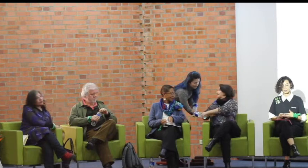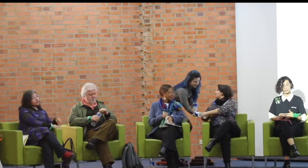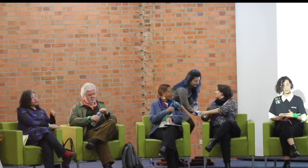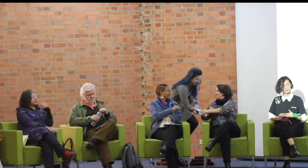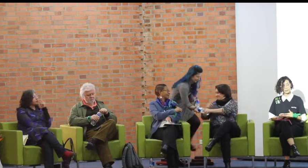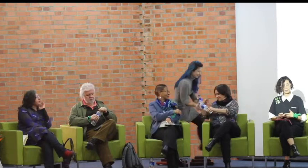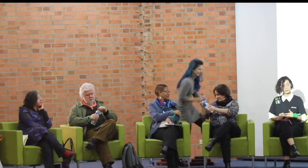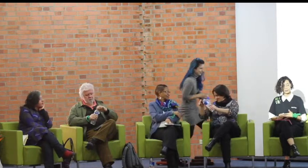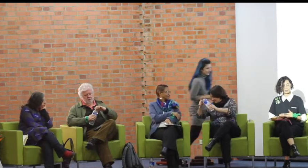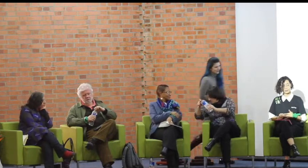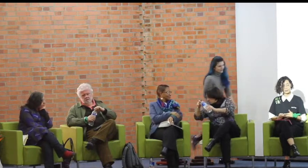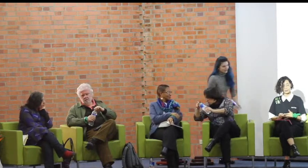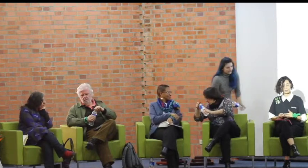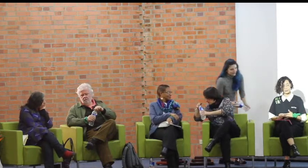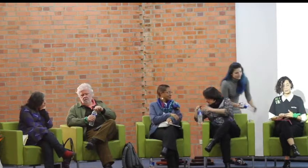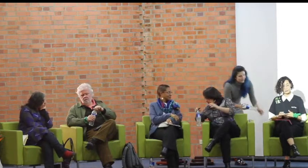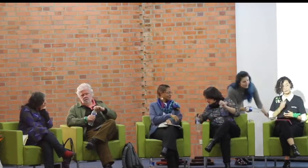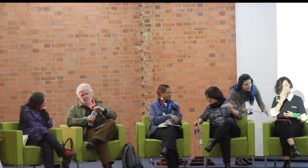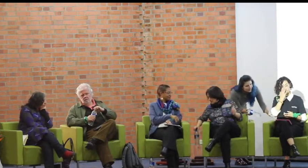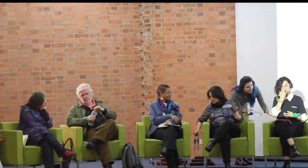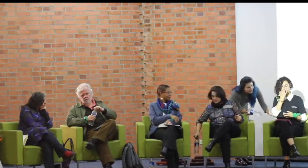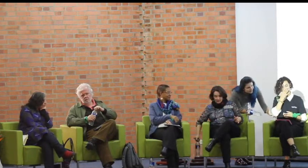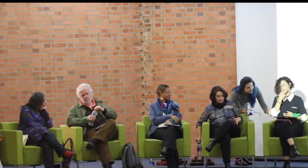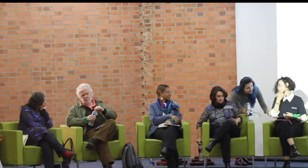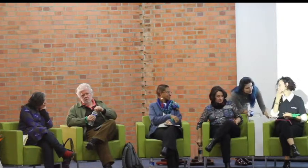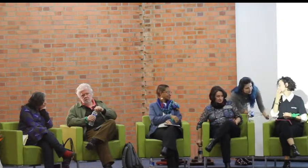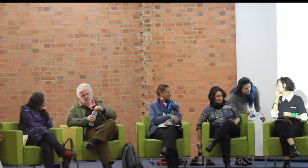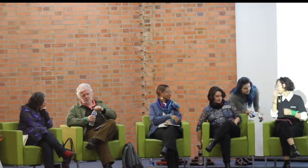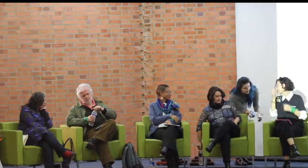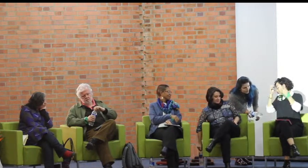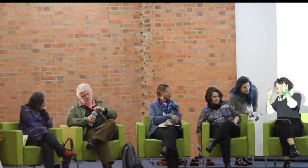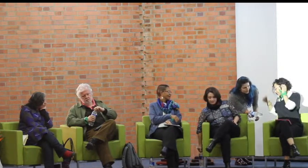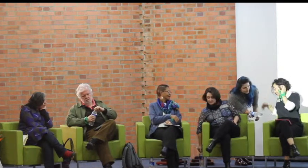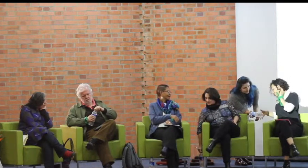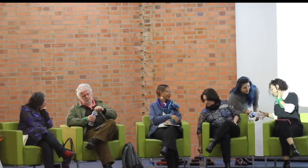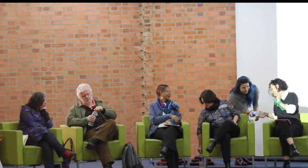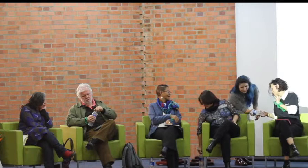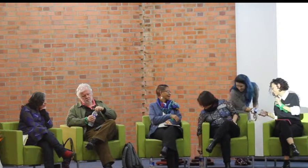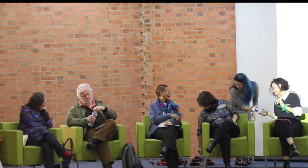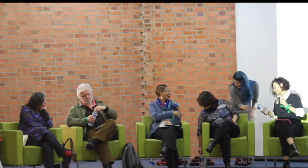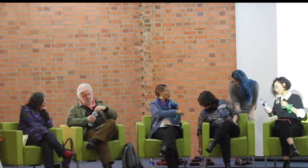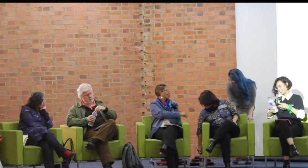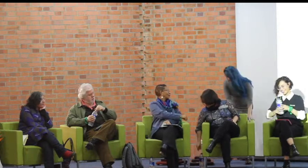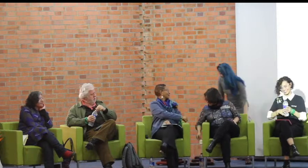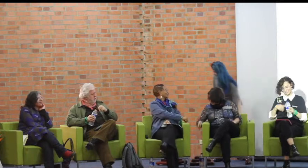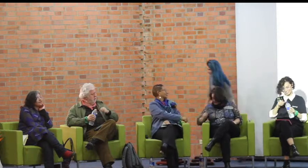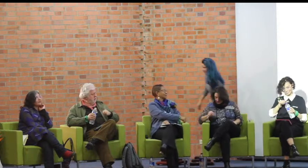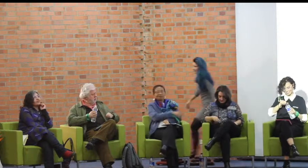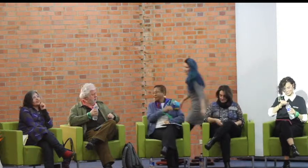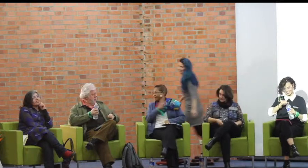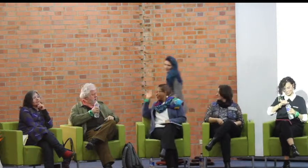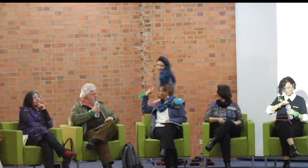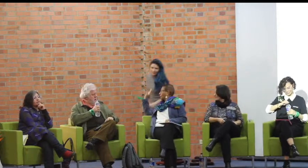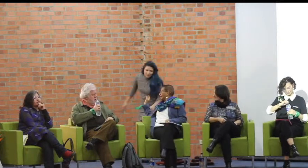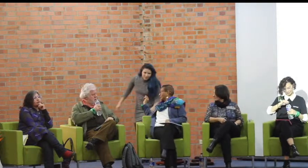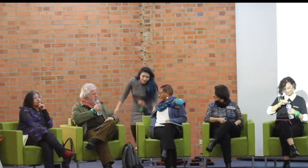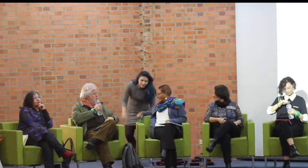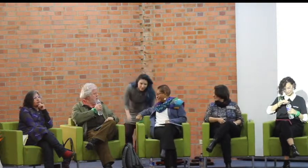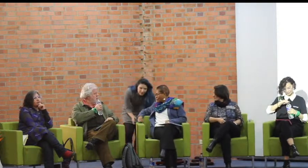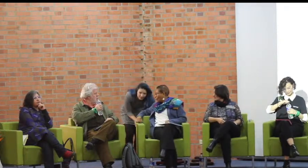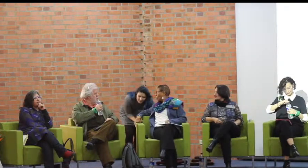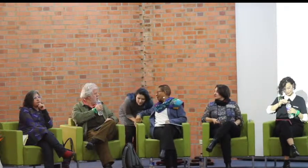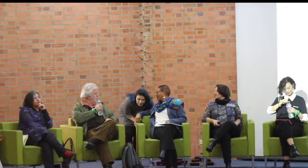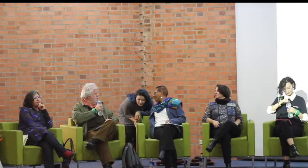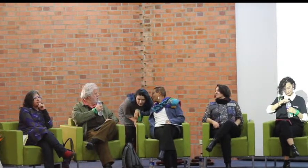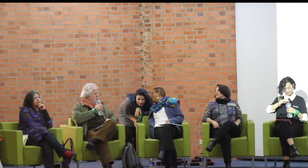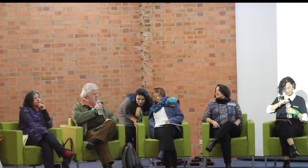aquelarre laboratorio de diseño feminista ubicado en popayán cauca corporación donde trabaja como gestora de proyectos